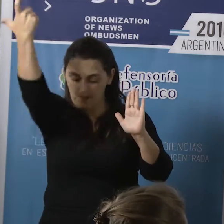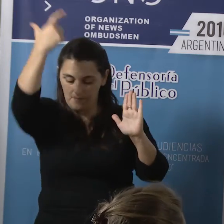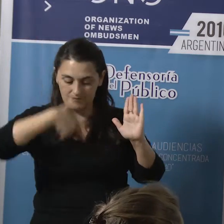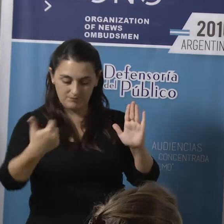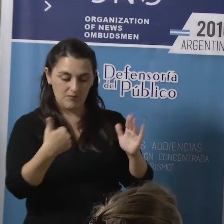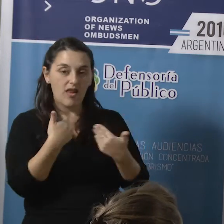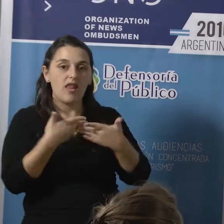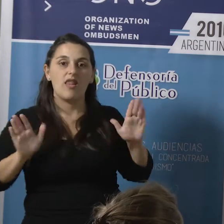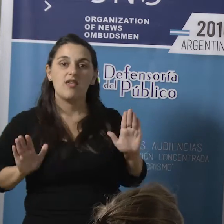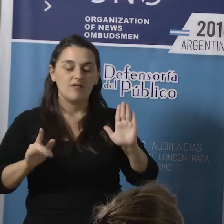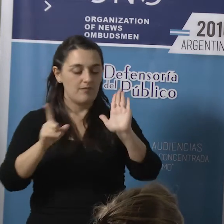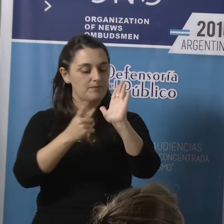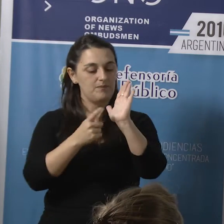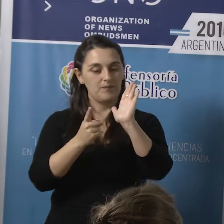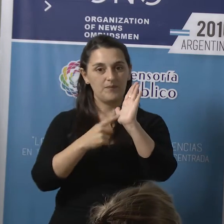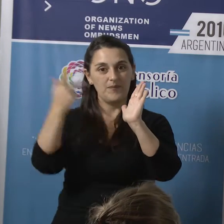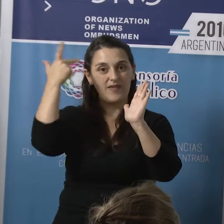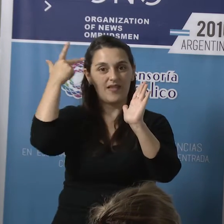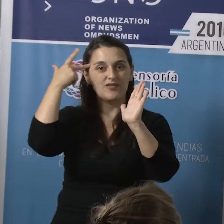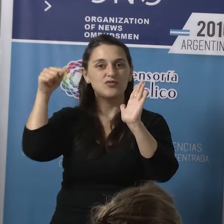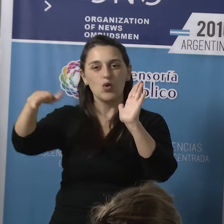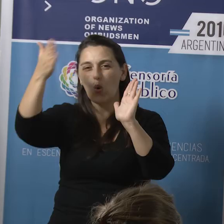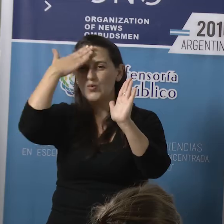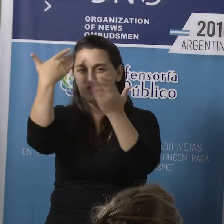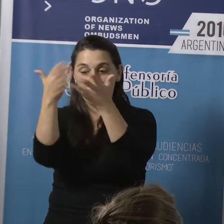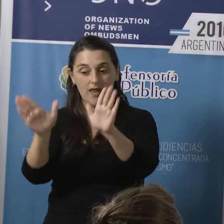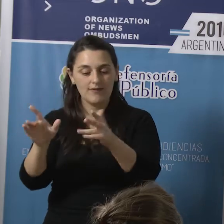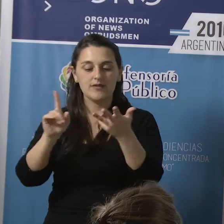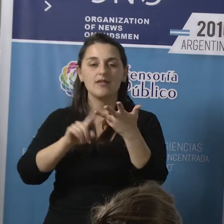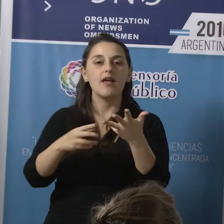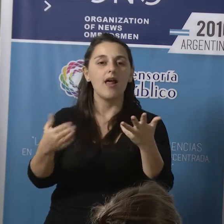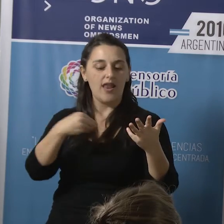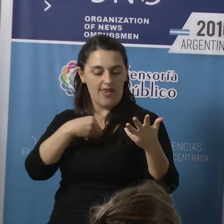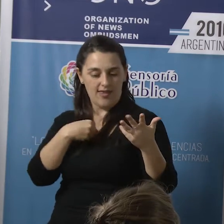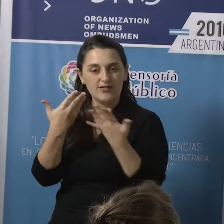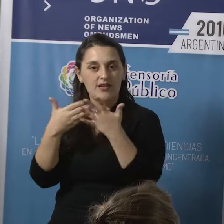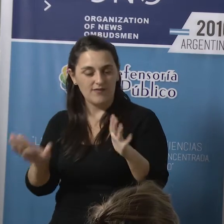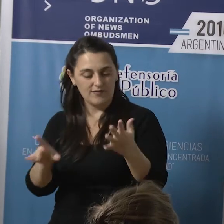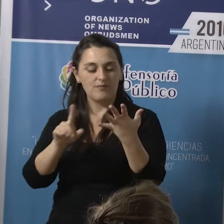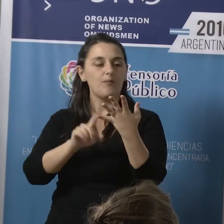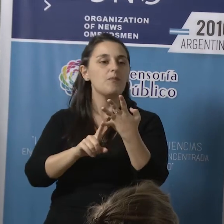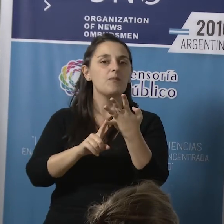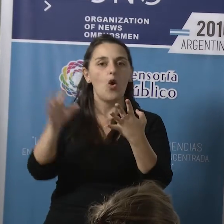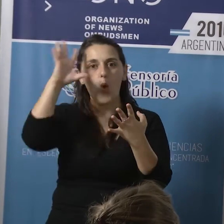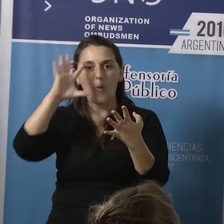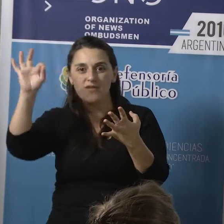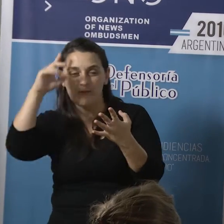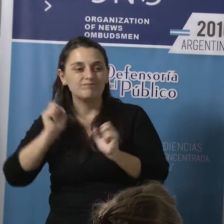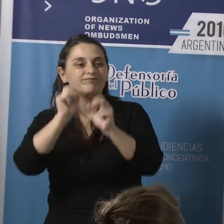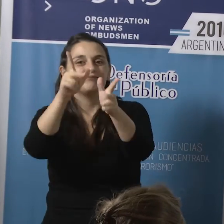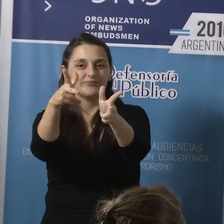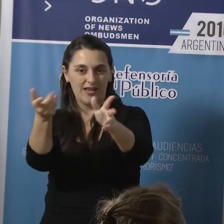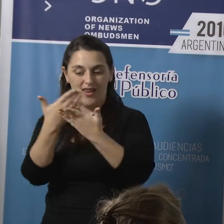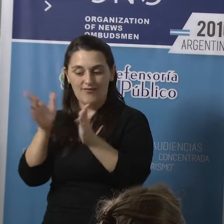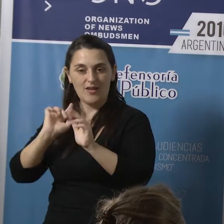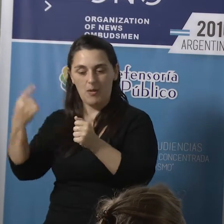personalidad, el 18, la libertad de conciencia, el 19, libertad religiosa, 20, libertad de opinión y prensa. Podría